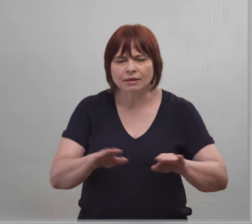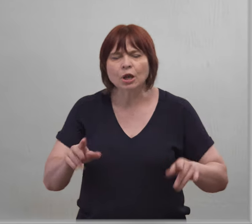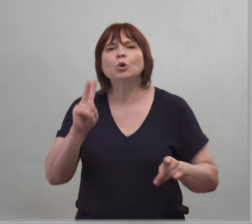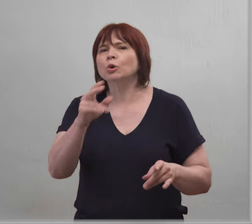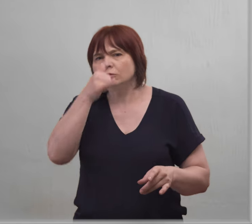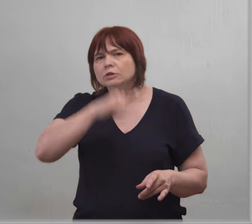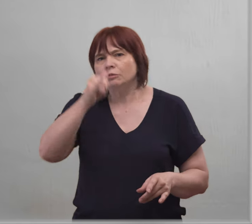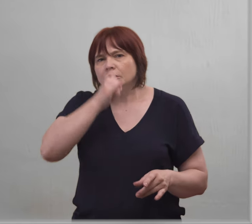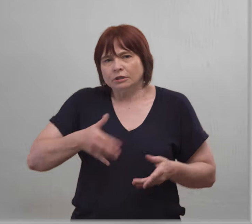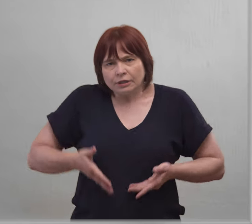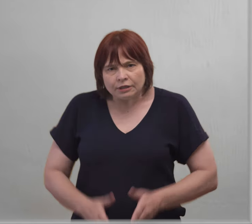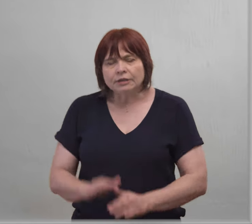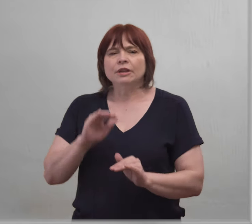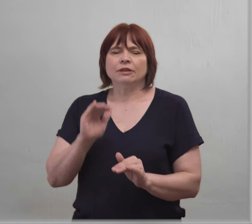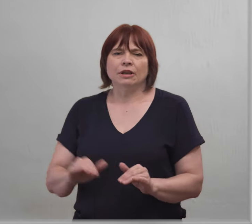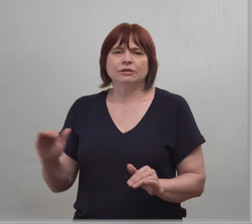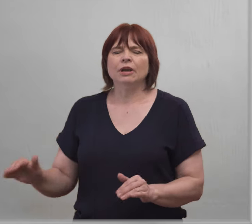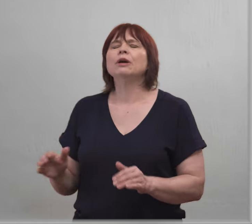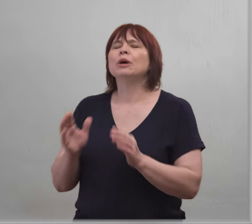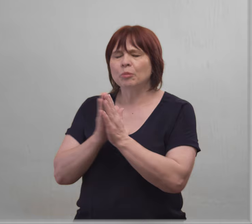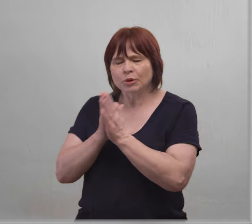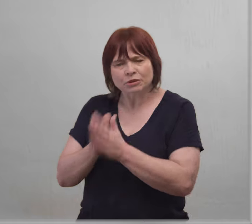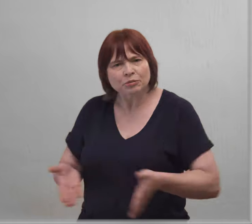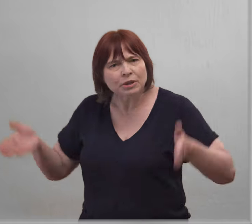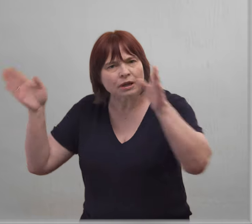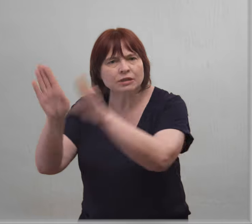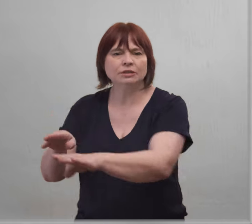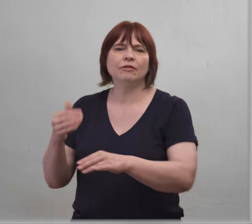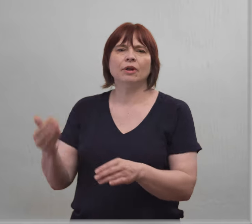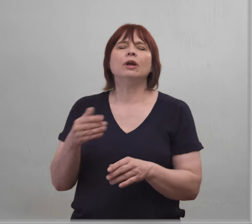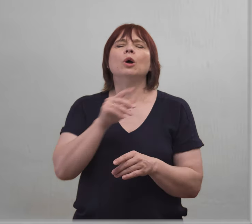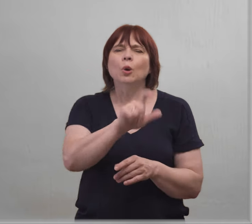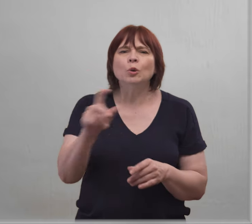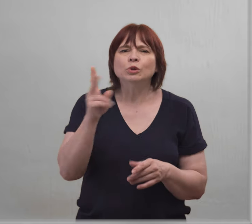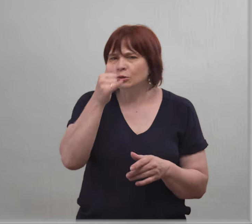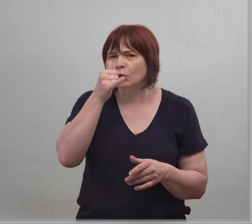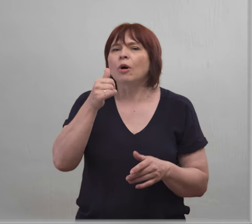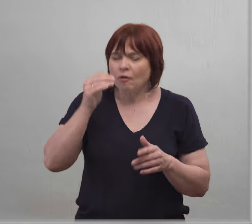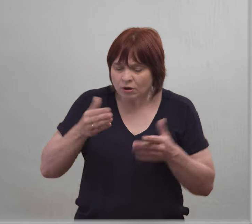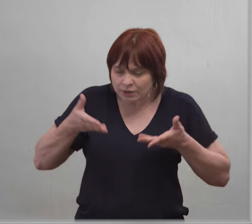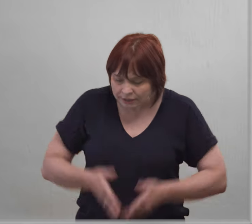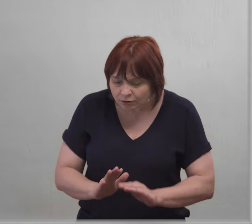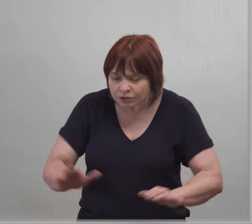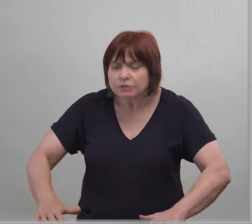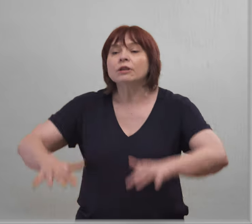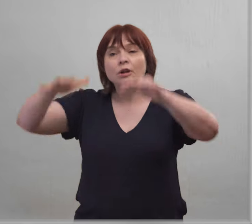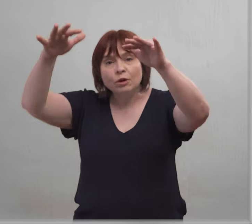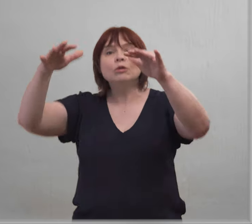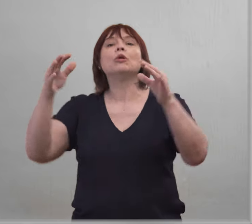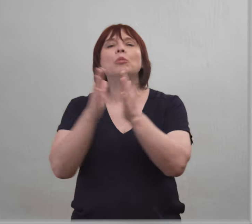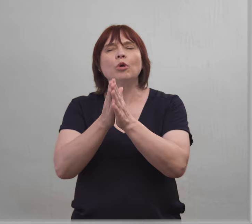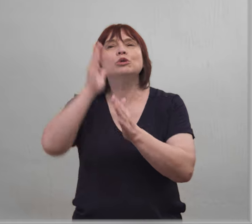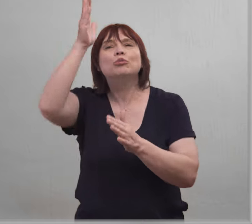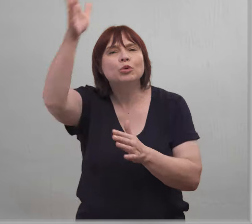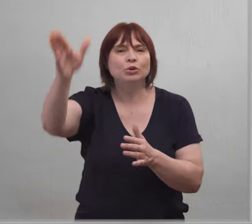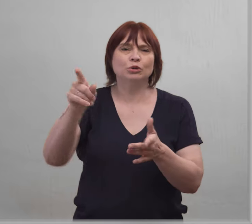для своих детей, за их будущее, за трудоустройство, за все это, Господь, благослови, потому что мы знаем, что от Тебя есть путь для